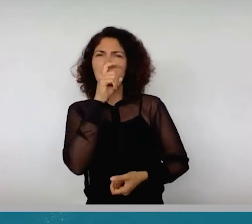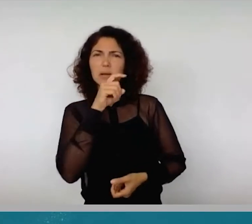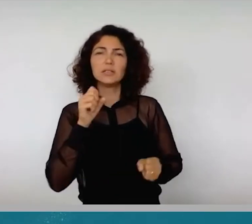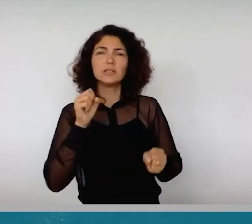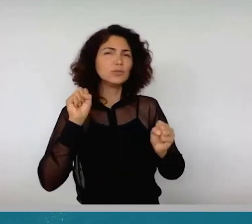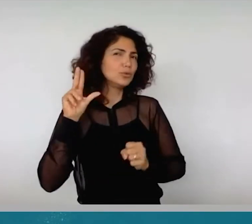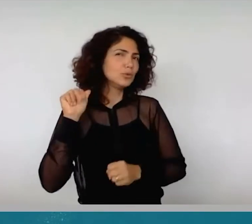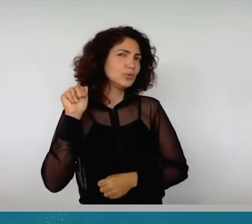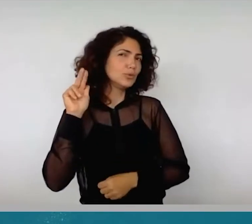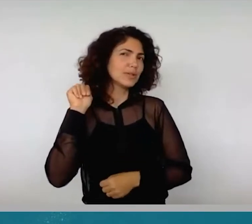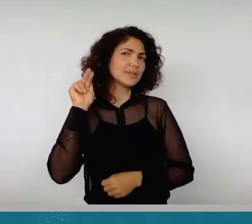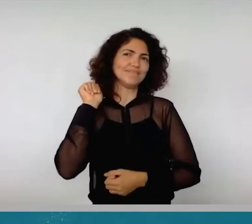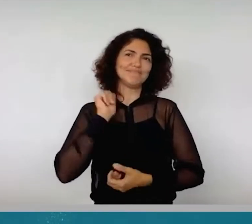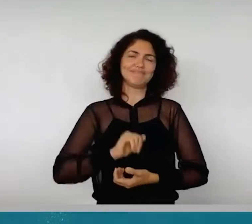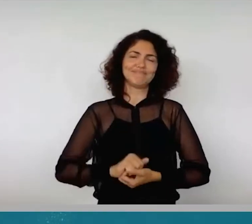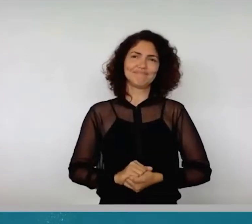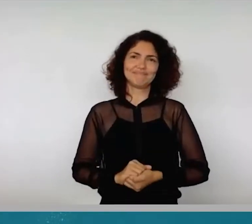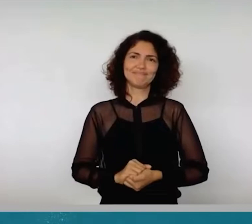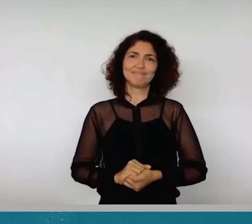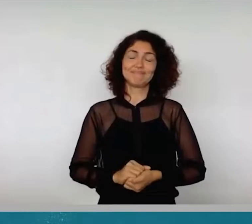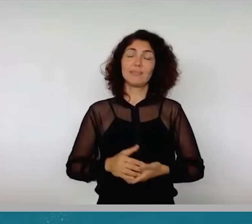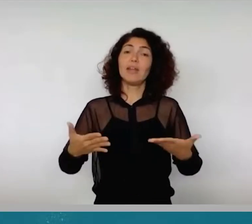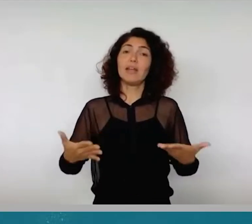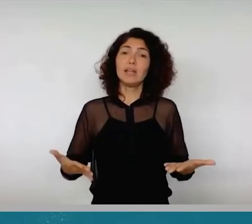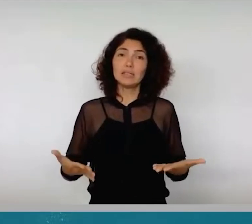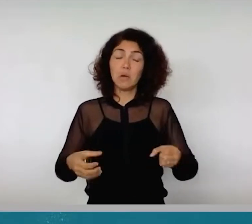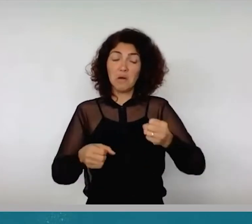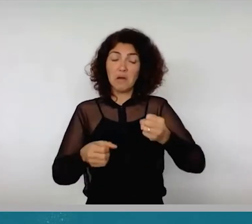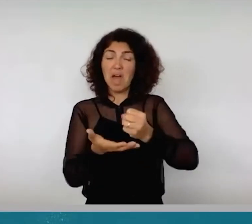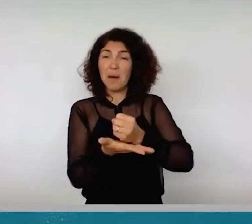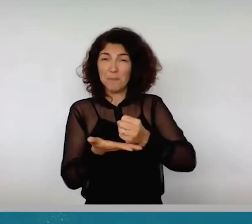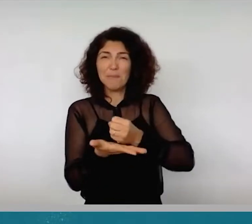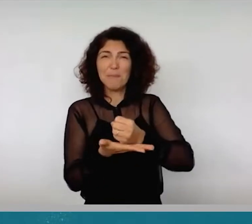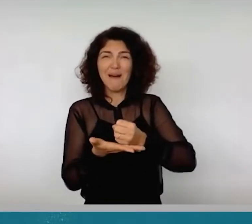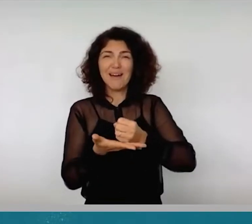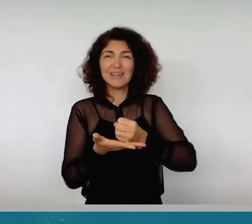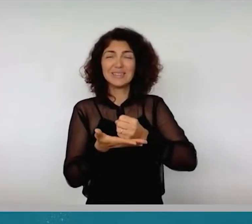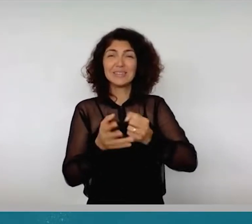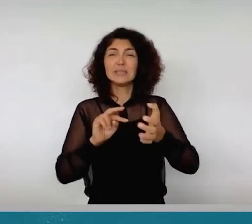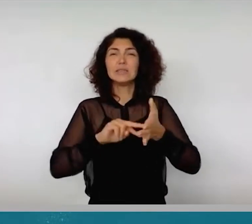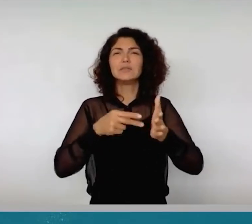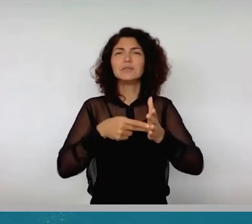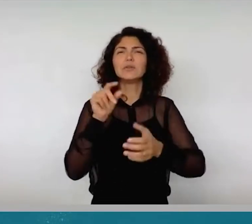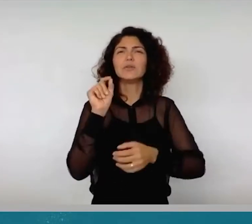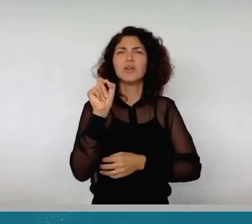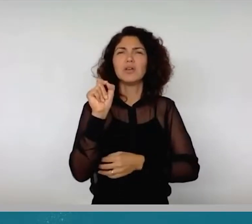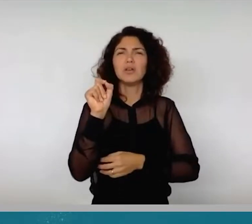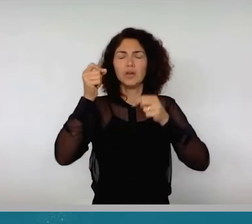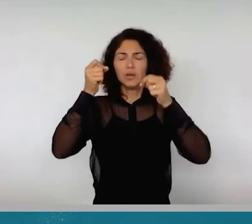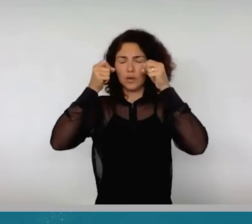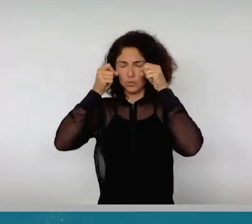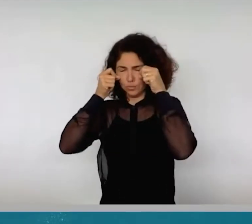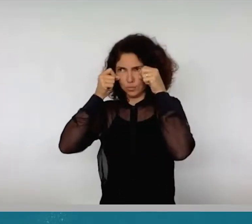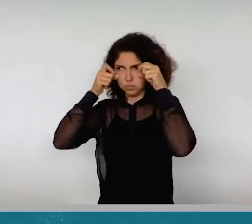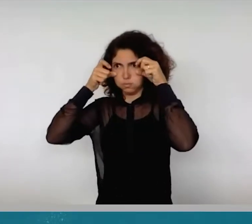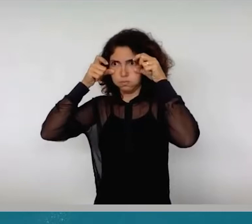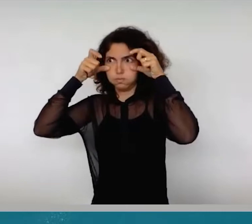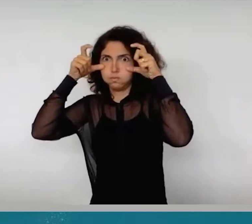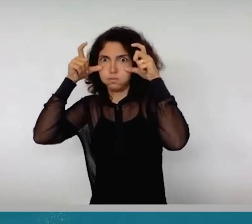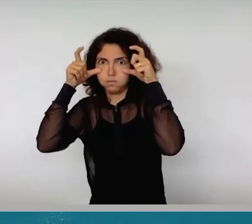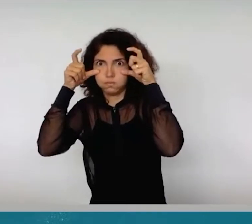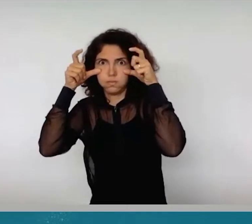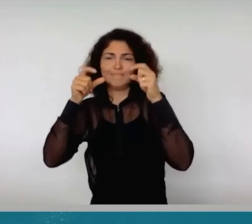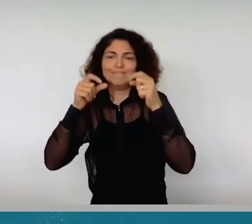raiz, né, que leva a todos esses itens que resumem